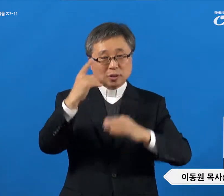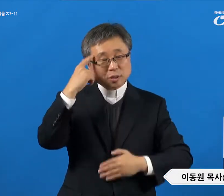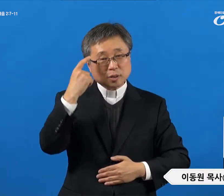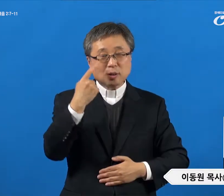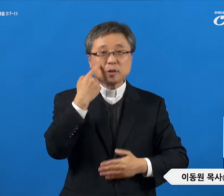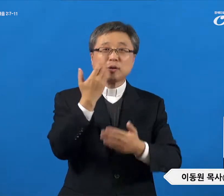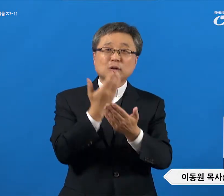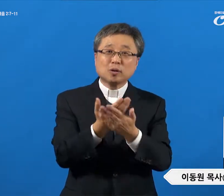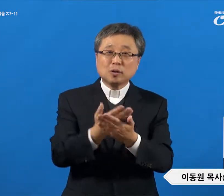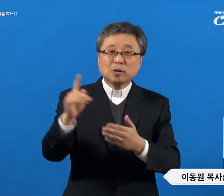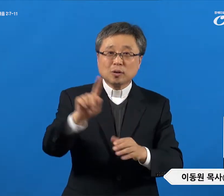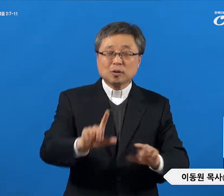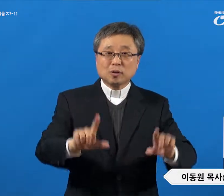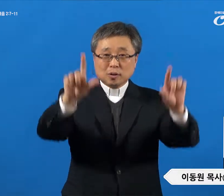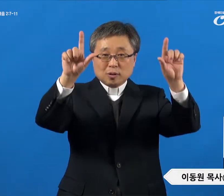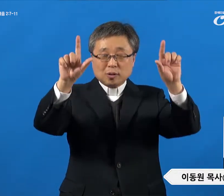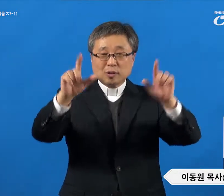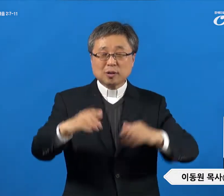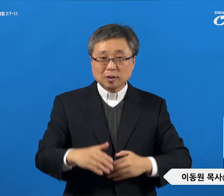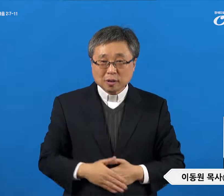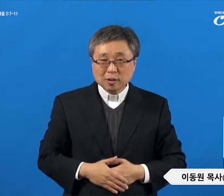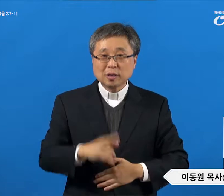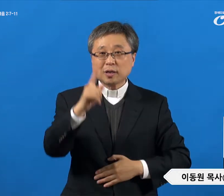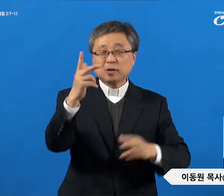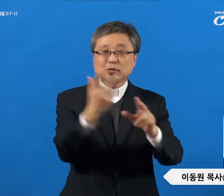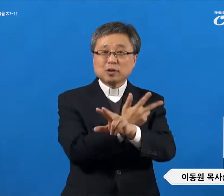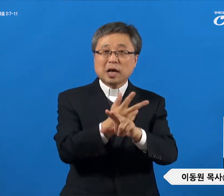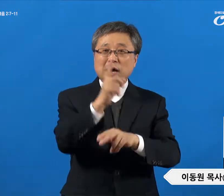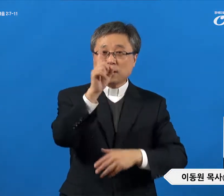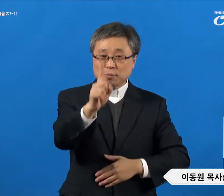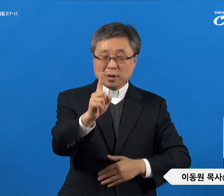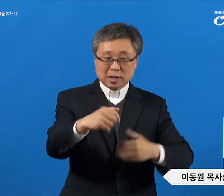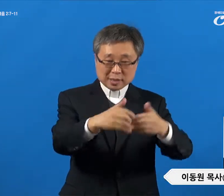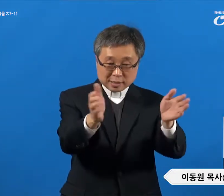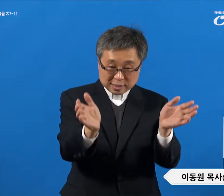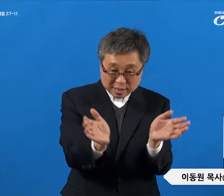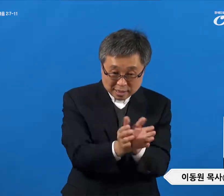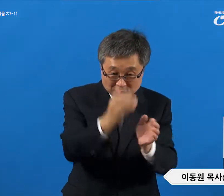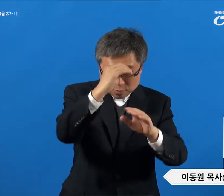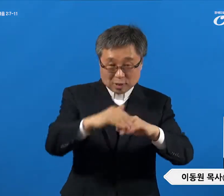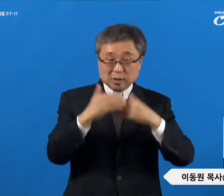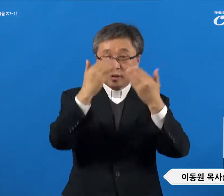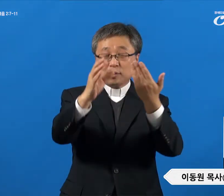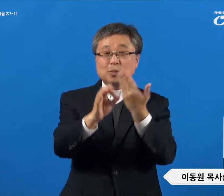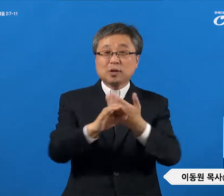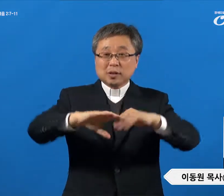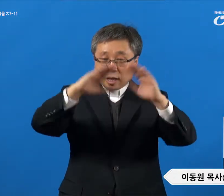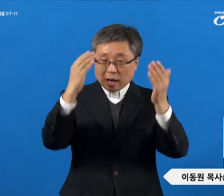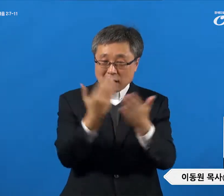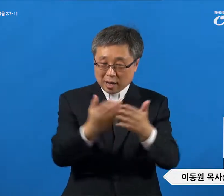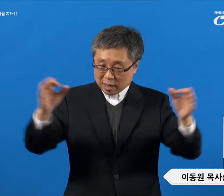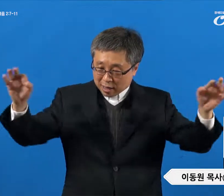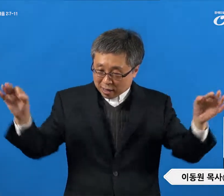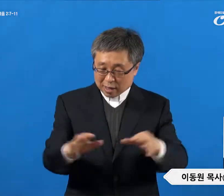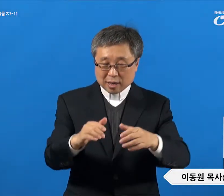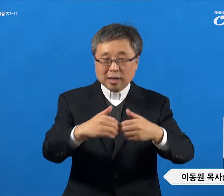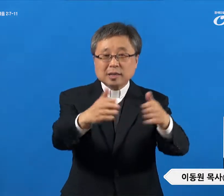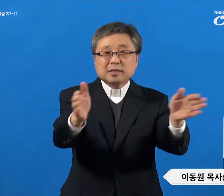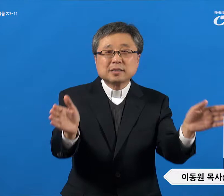자, 그냥 일주일에 한 번씩 셀에 가서 소속해서 예배 드리는 건 괜찮은데 이거 다 없애고 셀 예배만 드려라